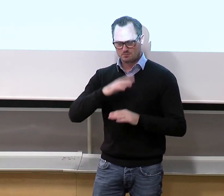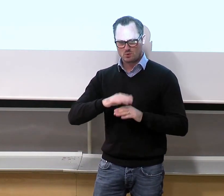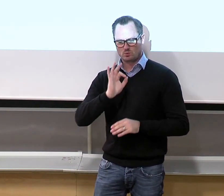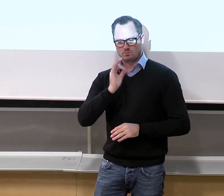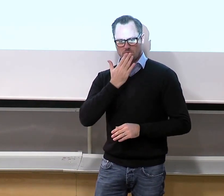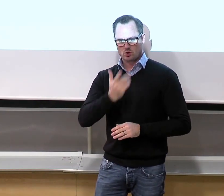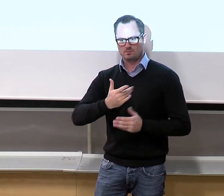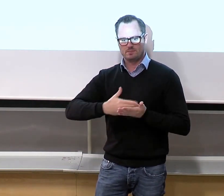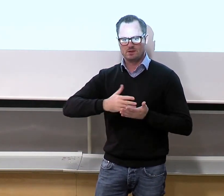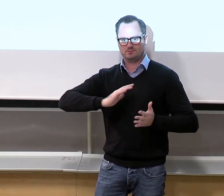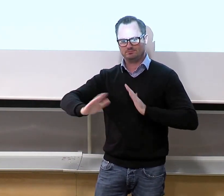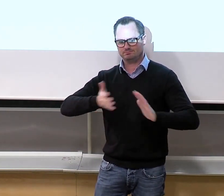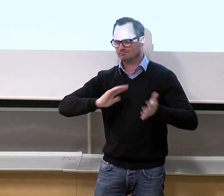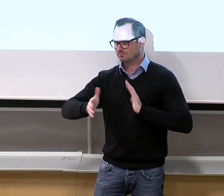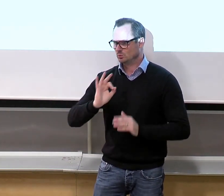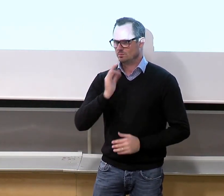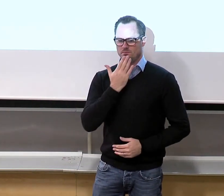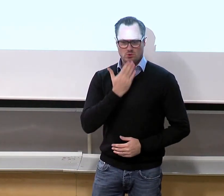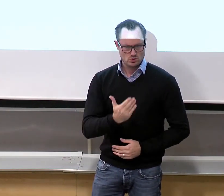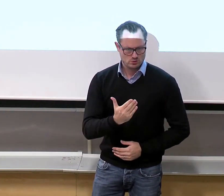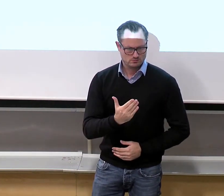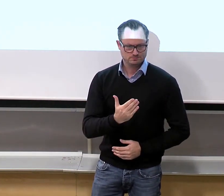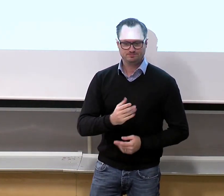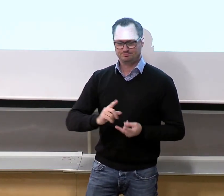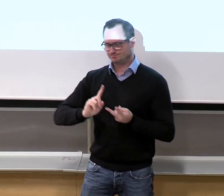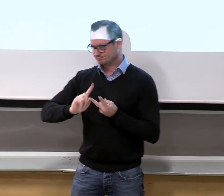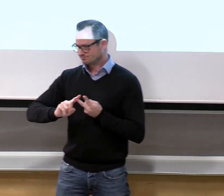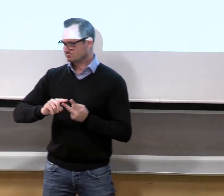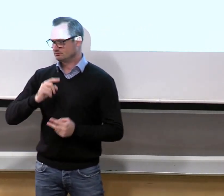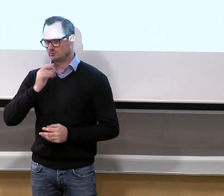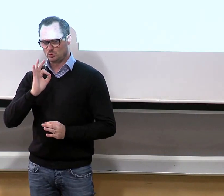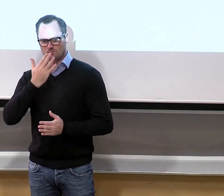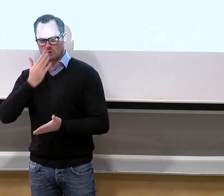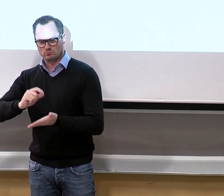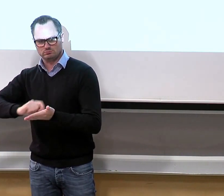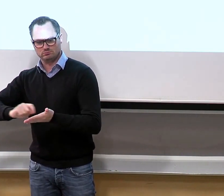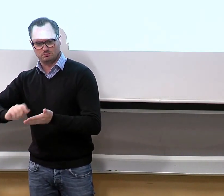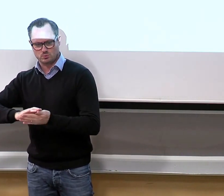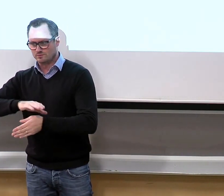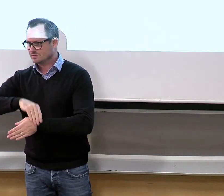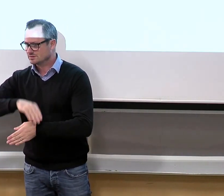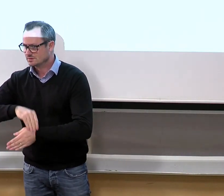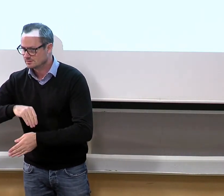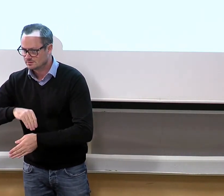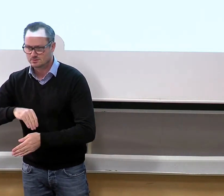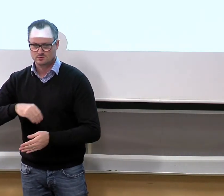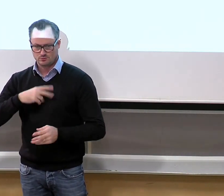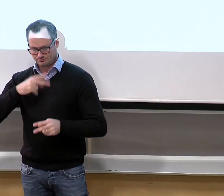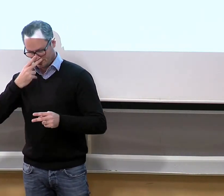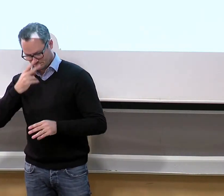Och vad innebär det egentligen? Och jag har ju kikat på om de har utfört teckenspråk på ett vältaligt sätt. Och sen så